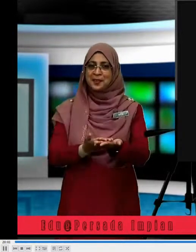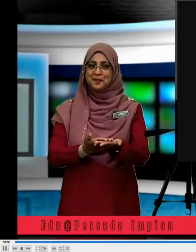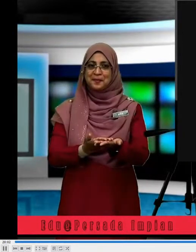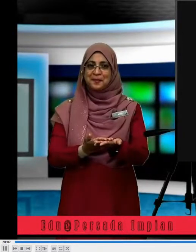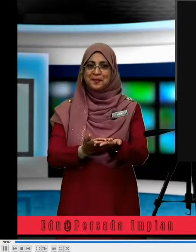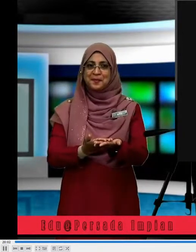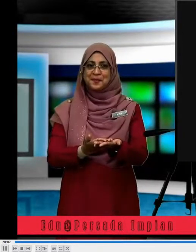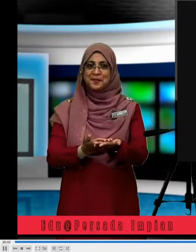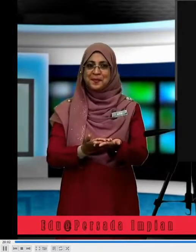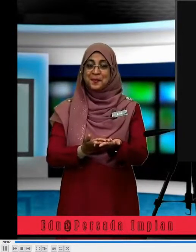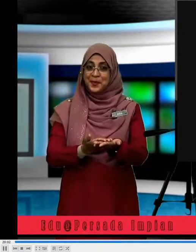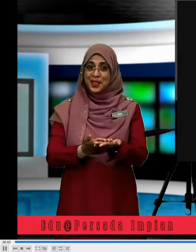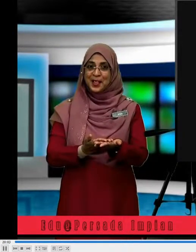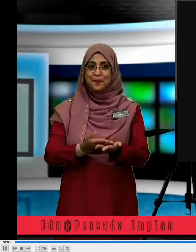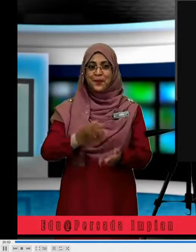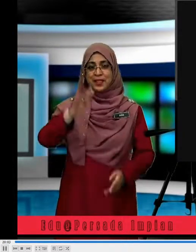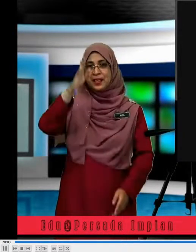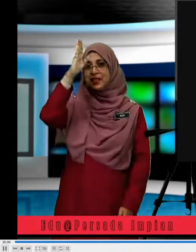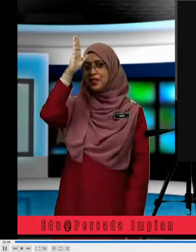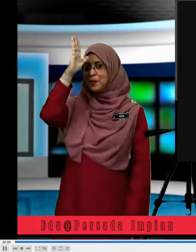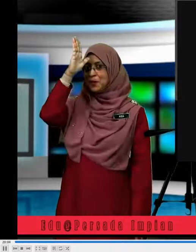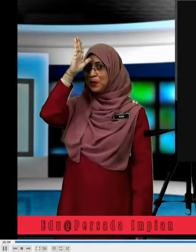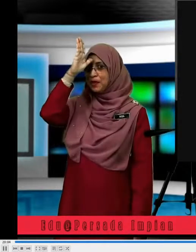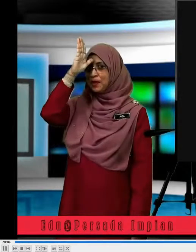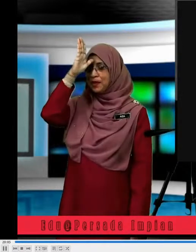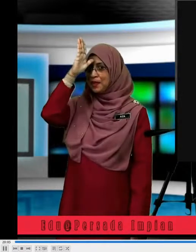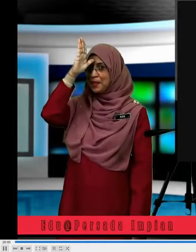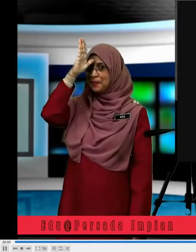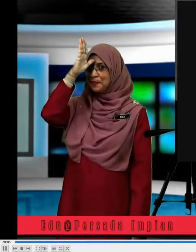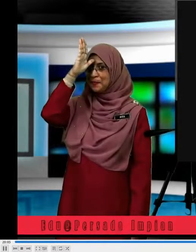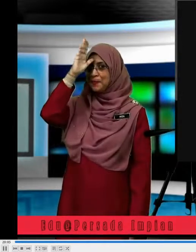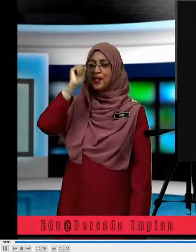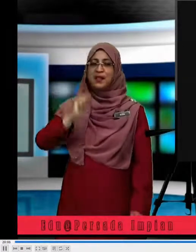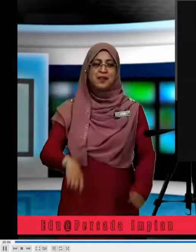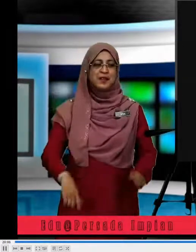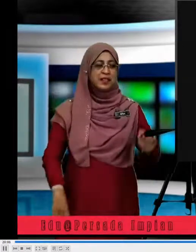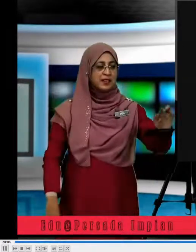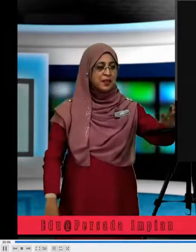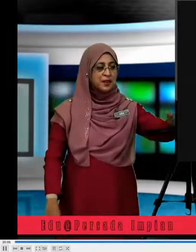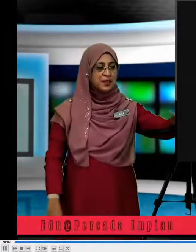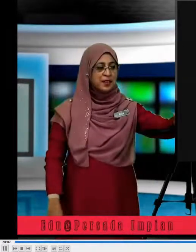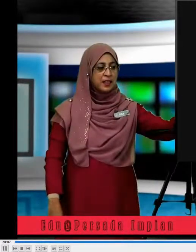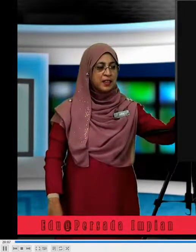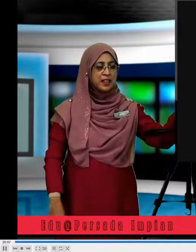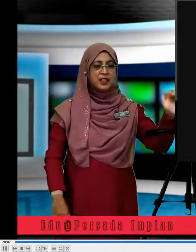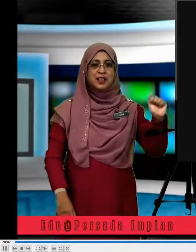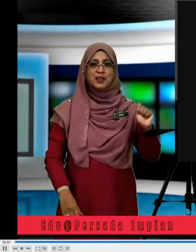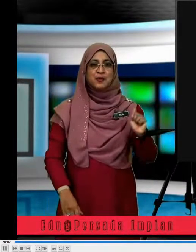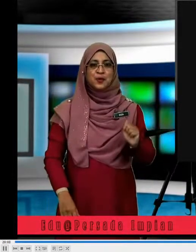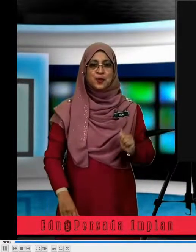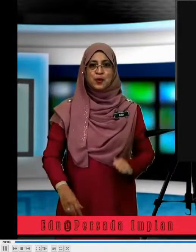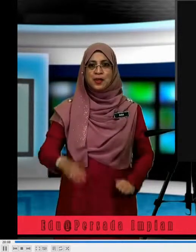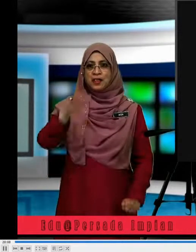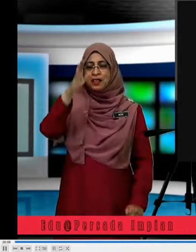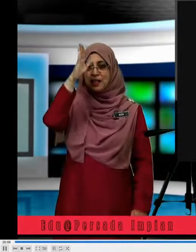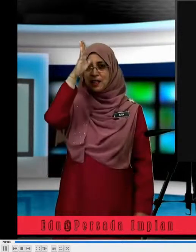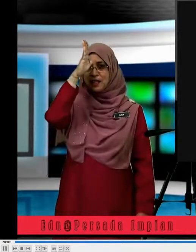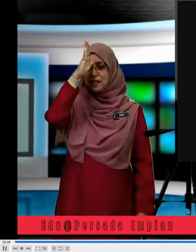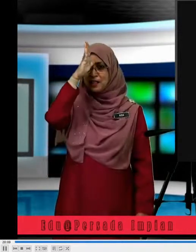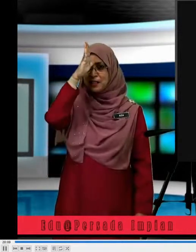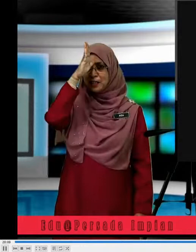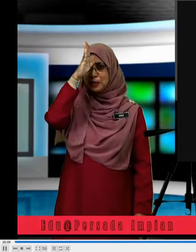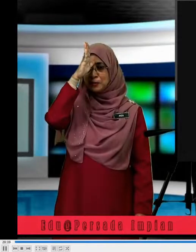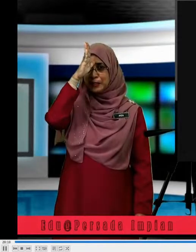baik oleh qisyara untuk ayah Ki seterusnya kita isyarat untuk